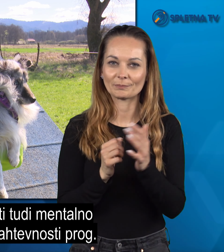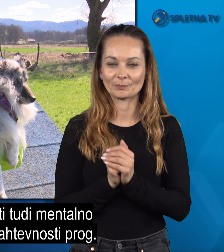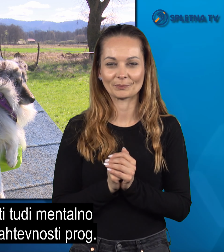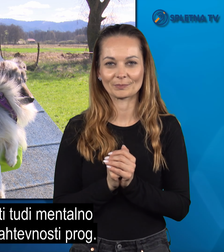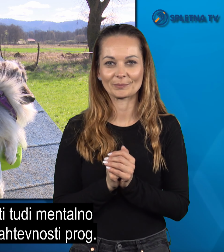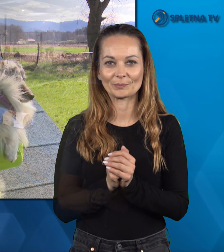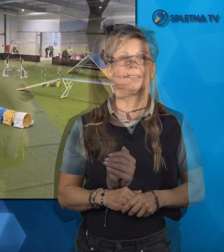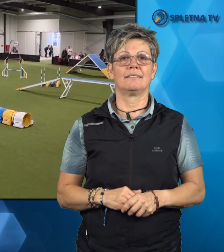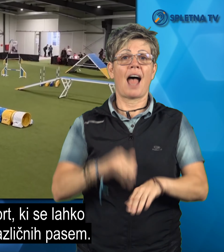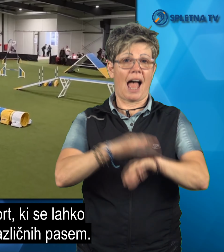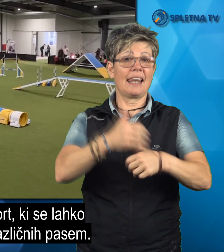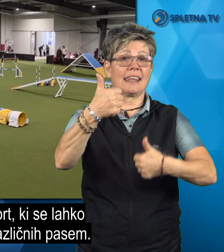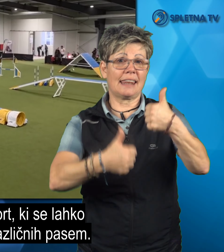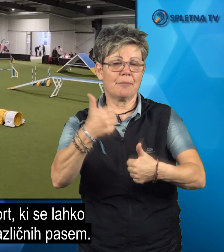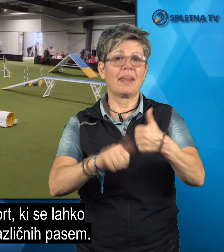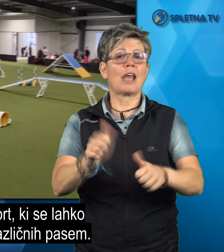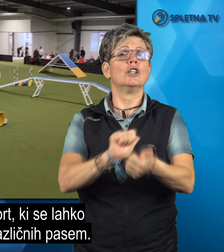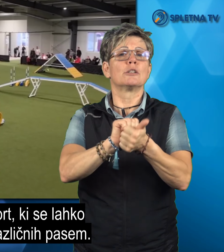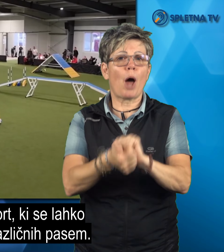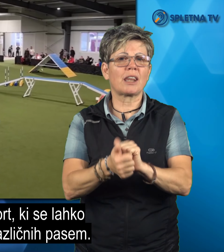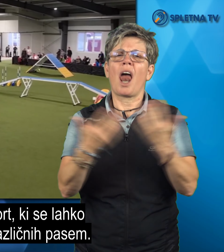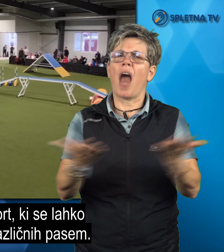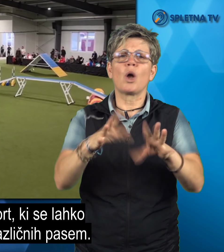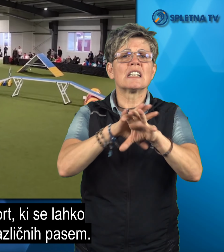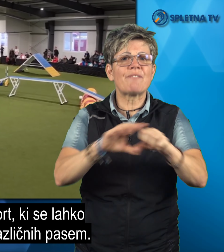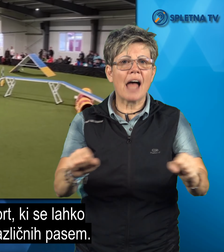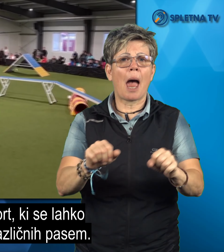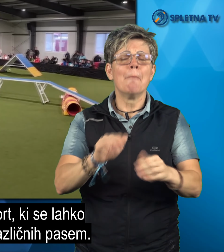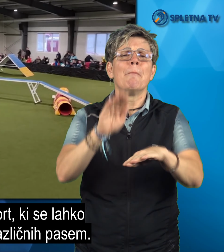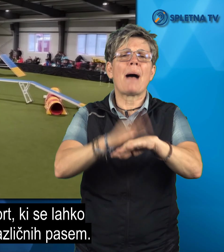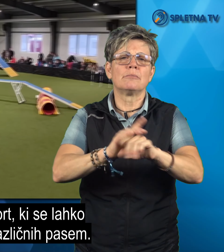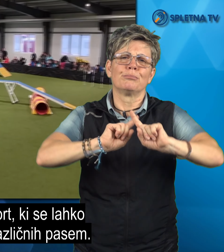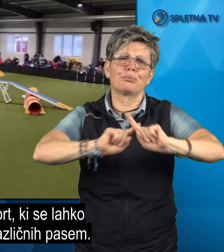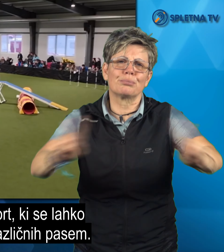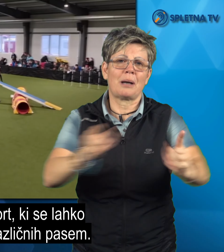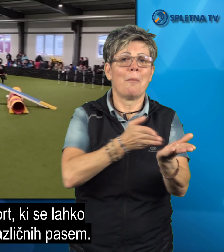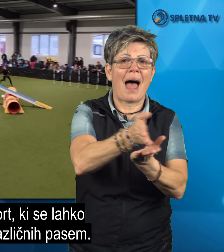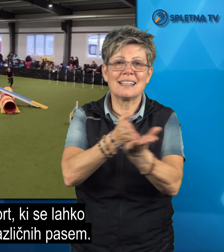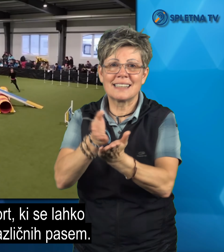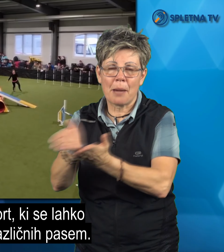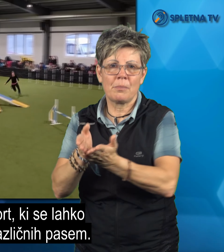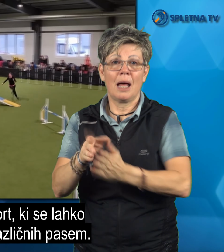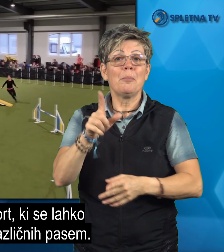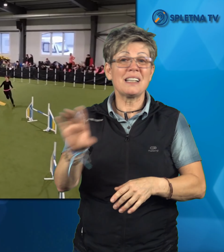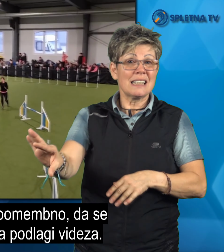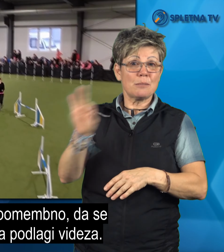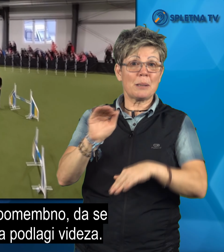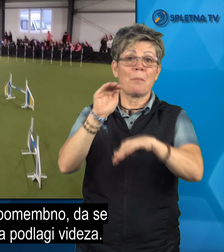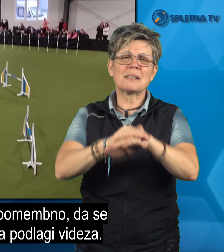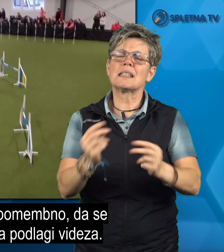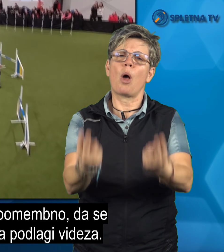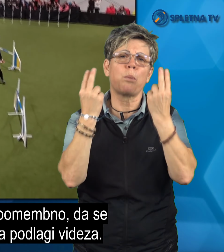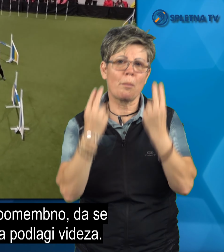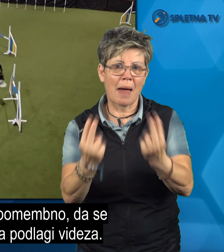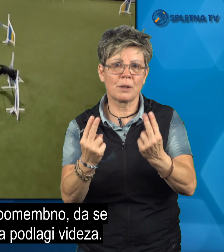zahtevnosti prog. Agility je šport, ki se lahko izvaja s psi različnih pasem. Pri izbiri